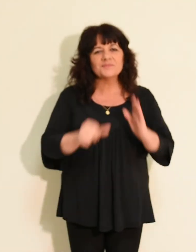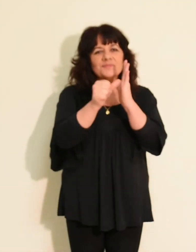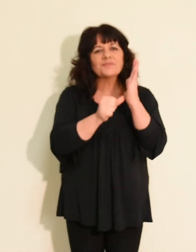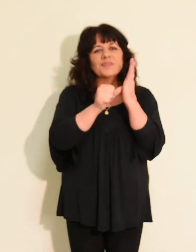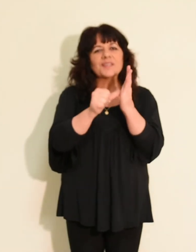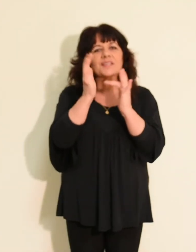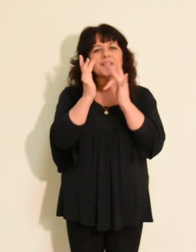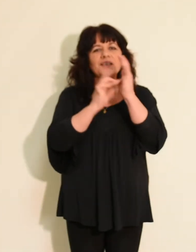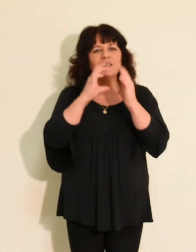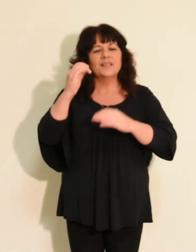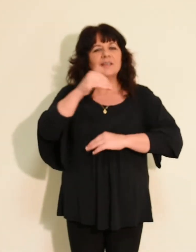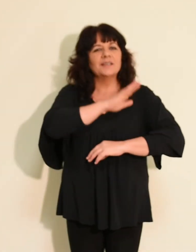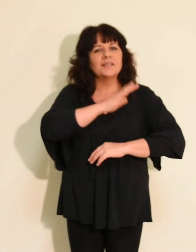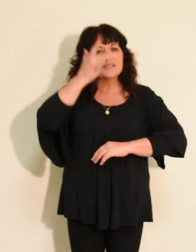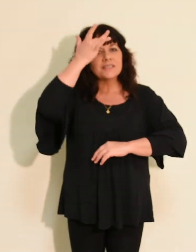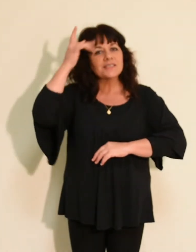Évangile de Jésus-Christ selon saint Luc.